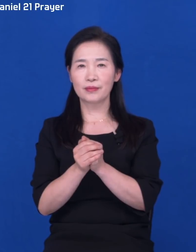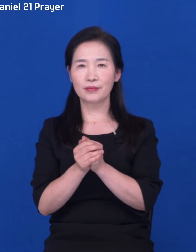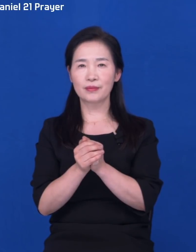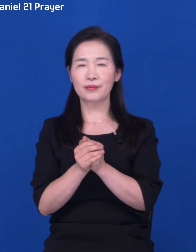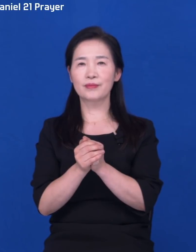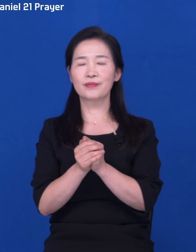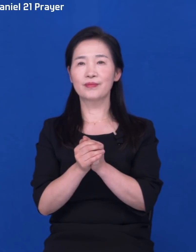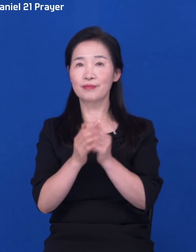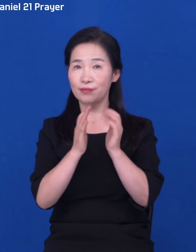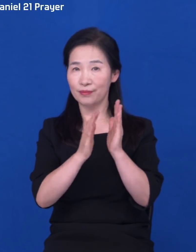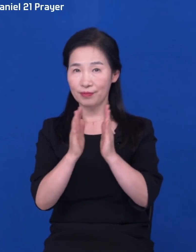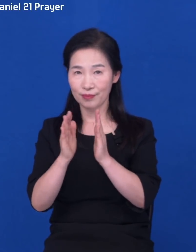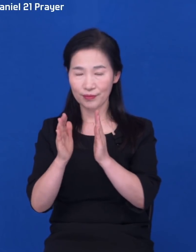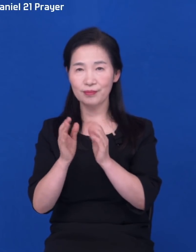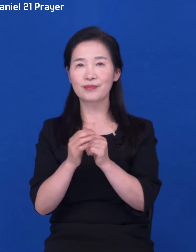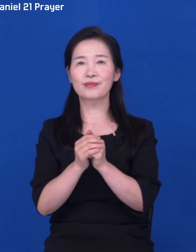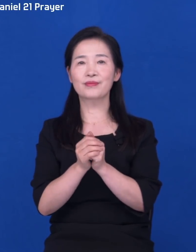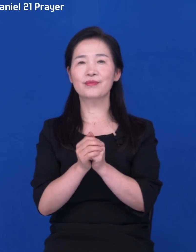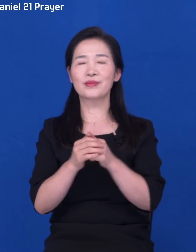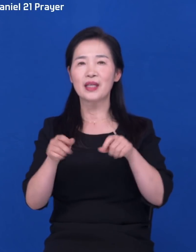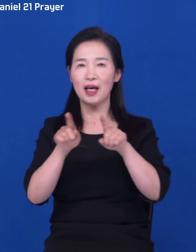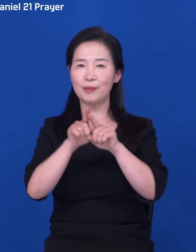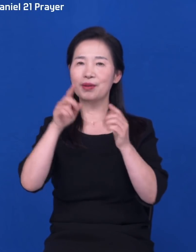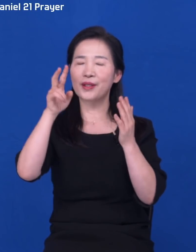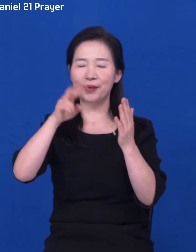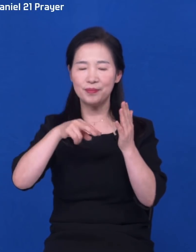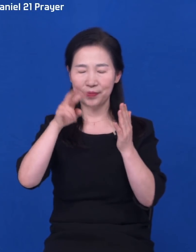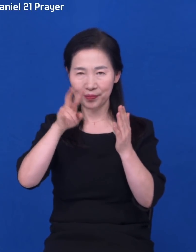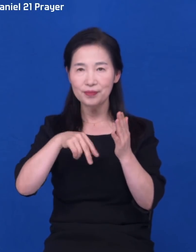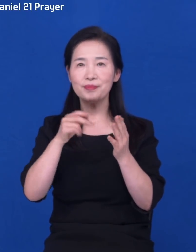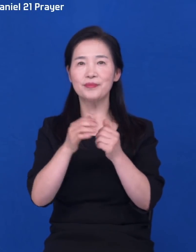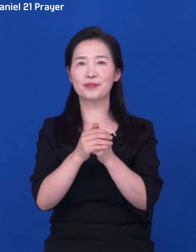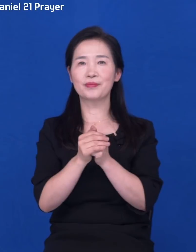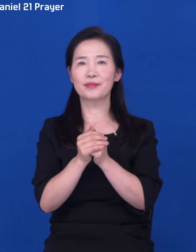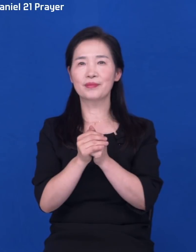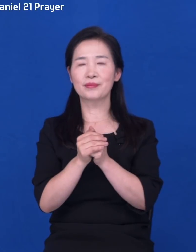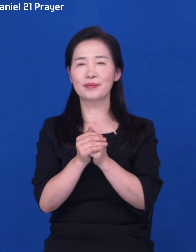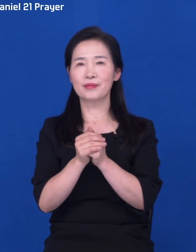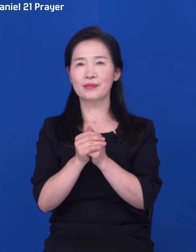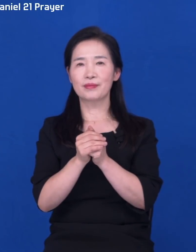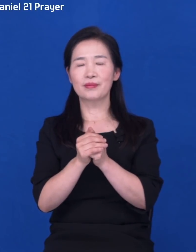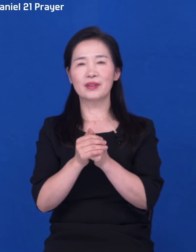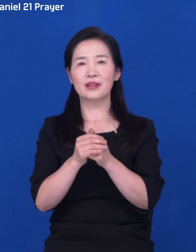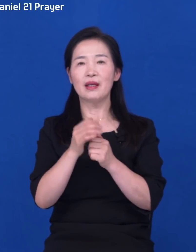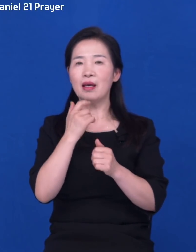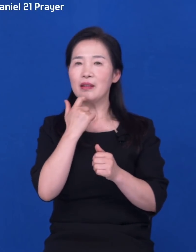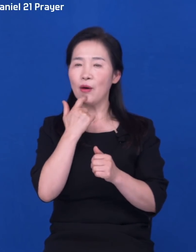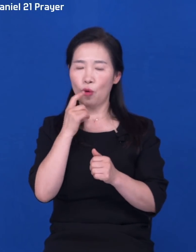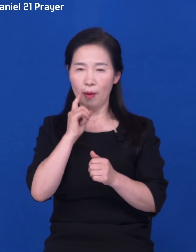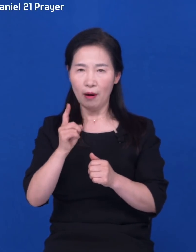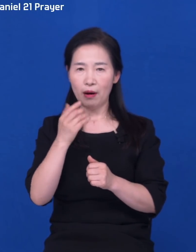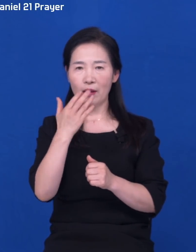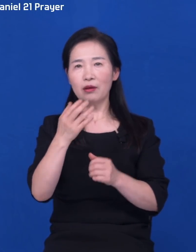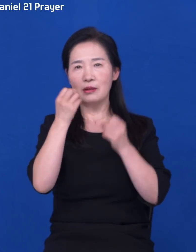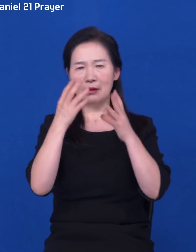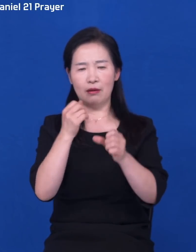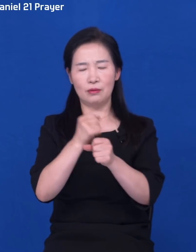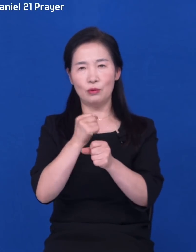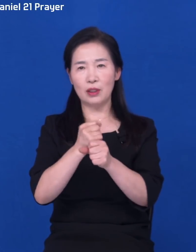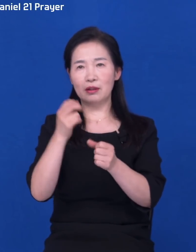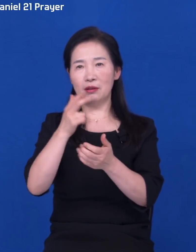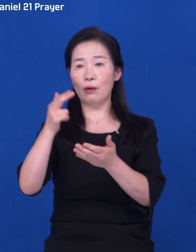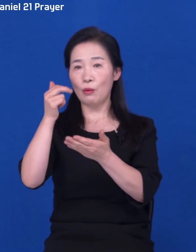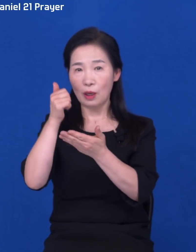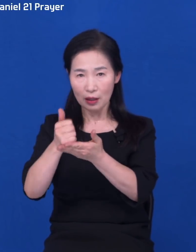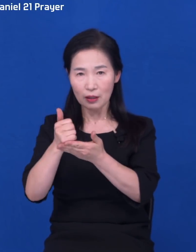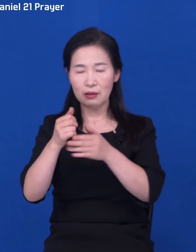찾으신 줄 알고 함께 봉독하도록 하겠습니다. 야곱아, 너를 창조하신 여호와께서